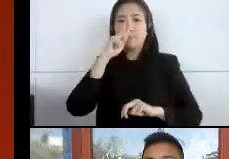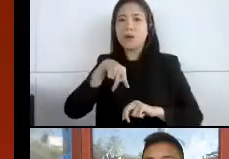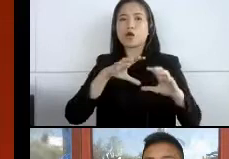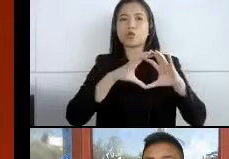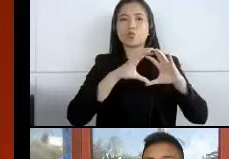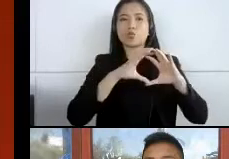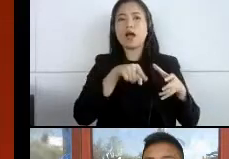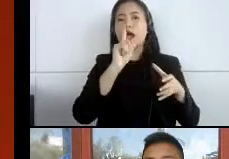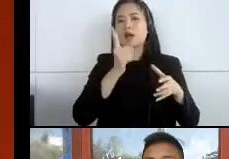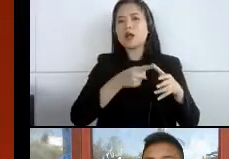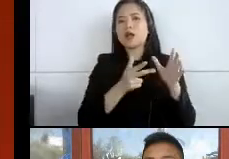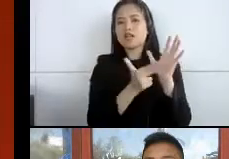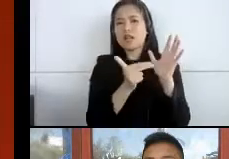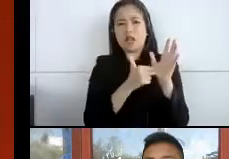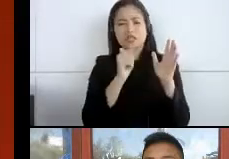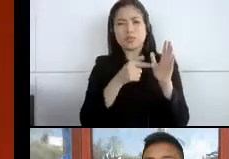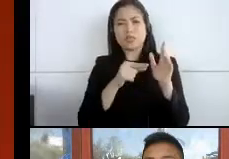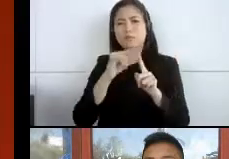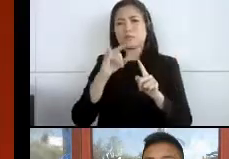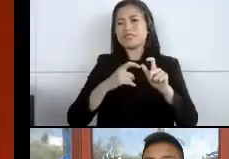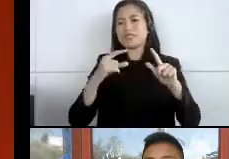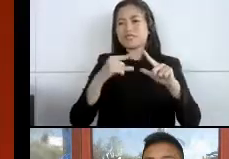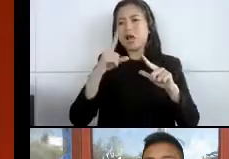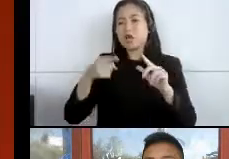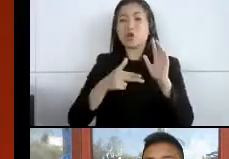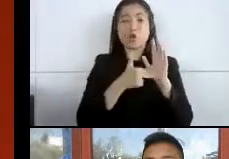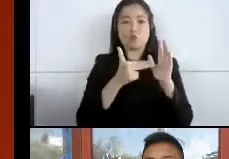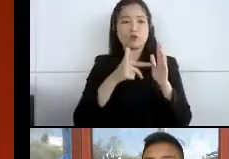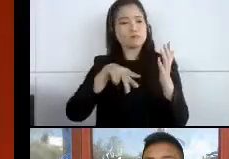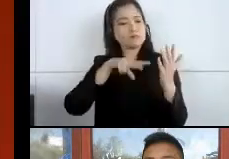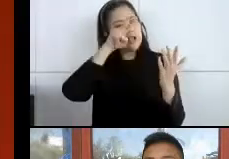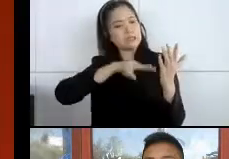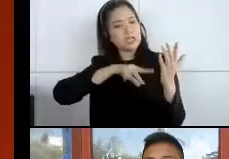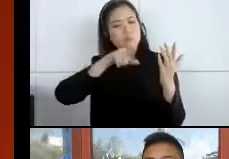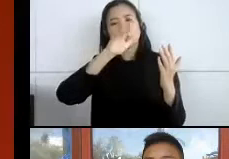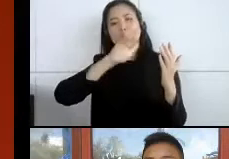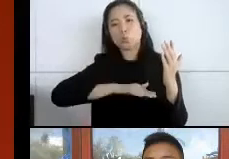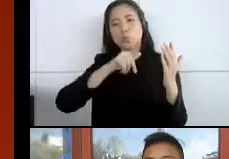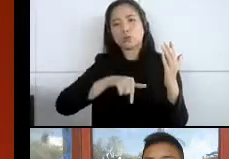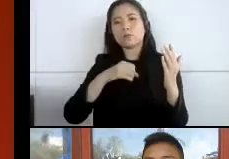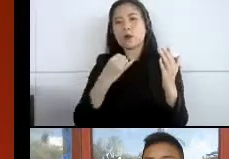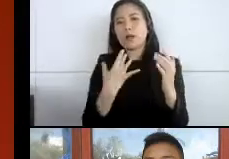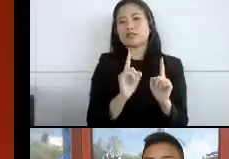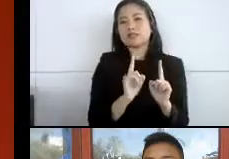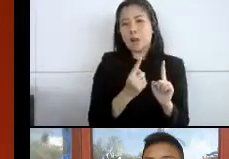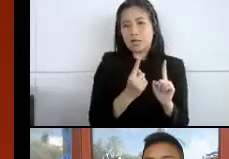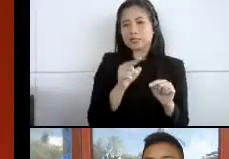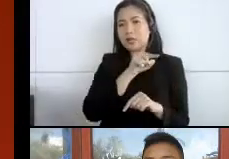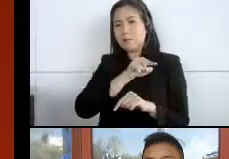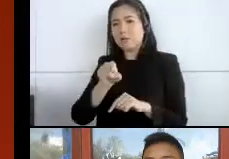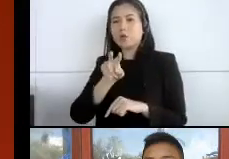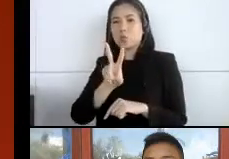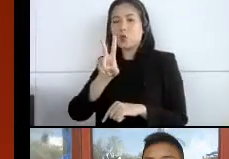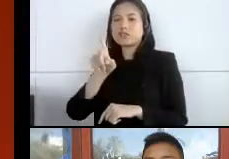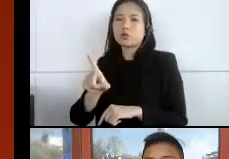skor PISA dalam kategori membaca yang menurun dengan cukup signifikan, yaitu antara 11 sampai 21